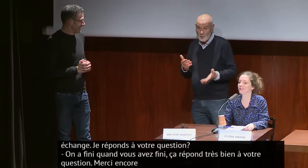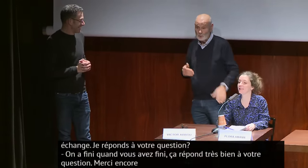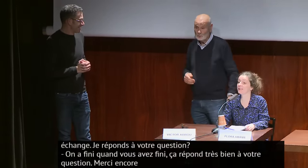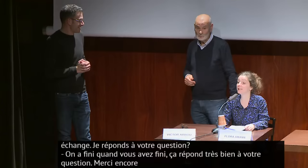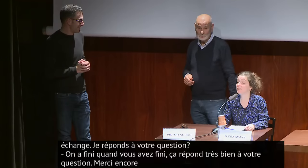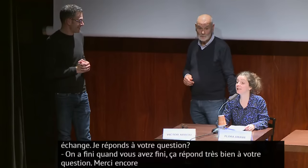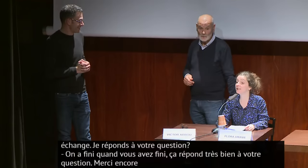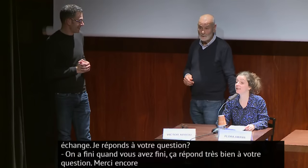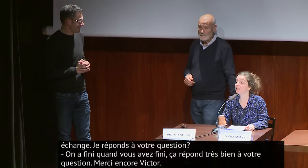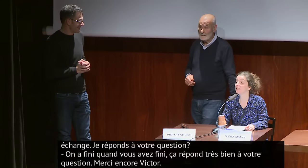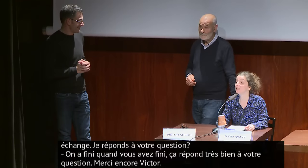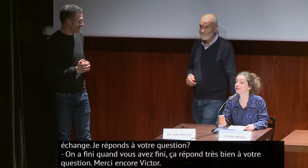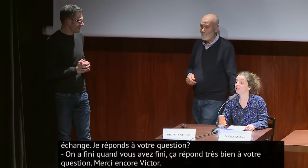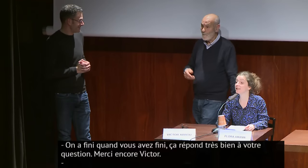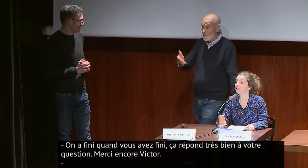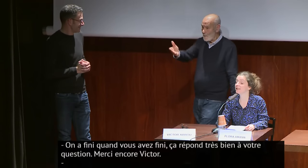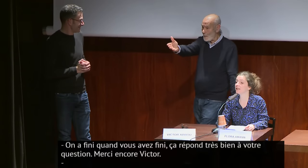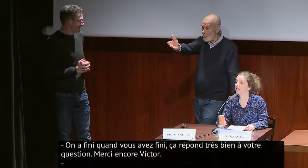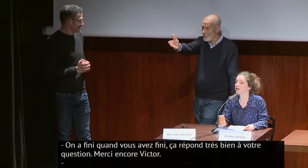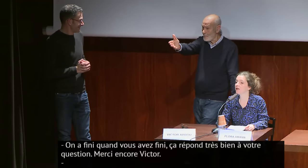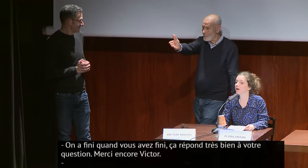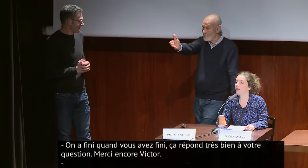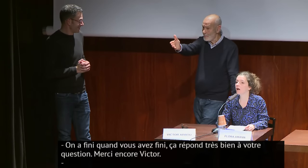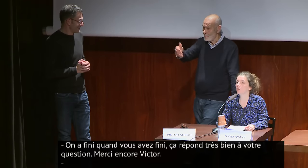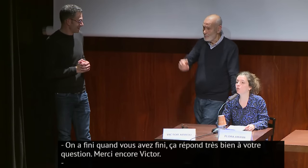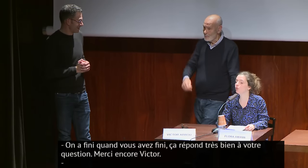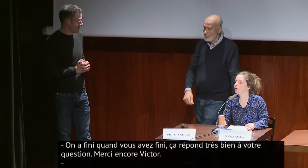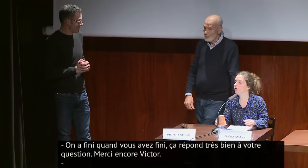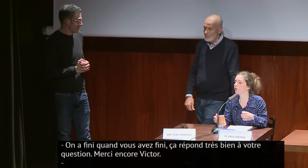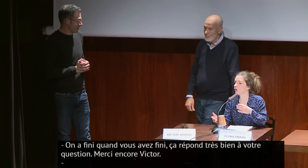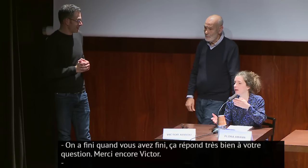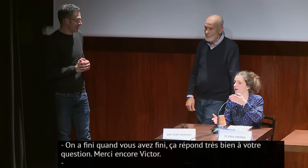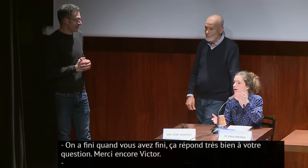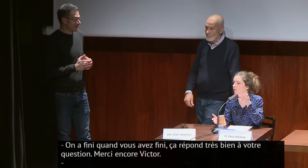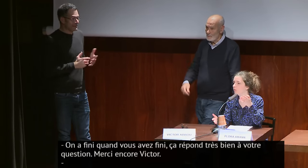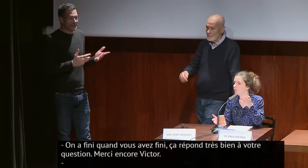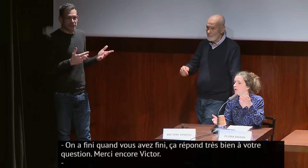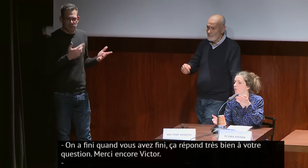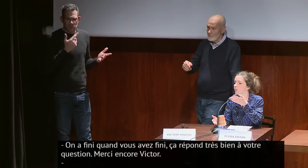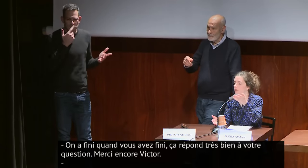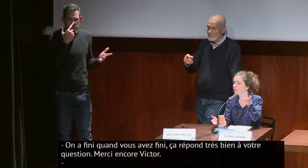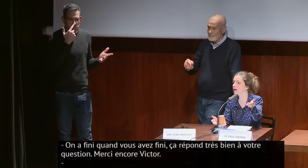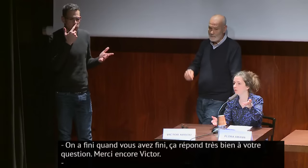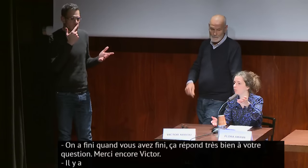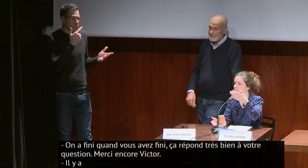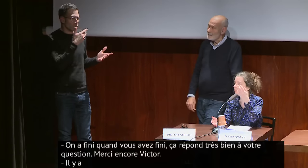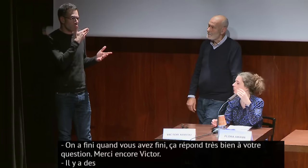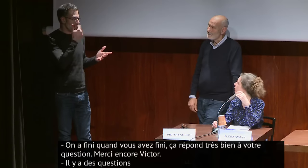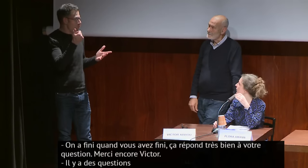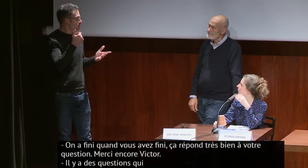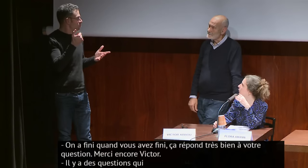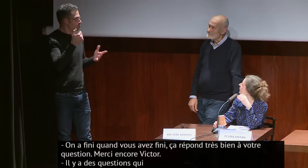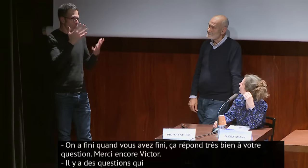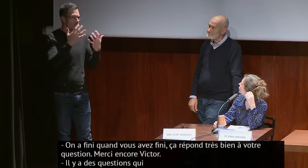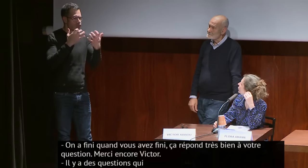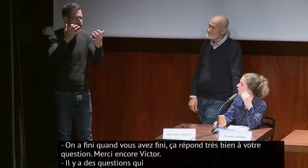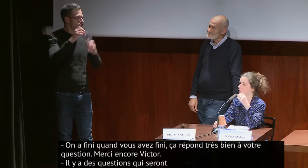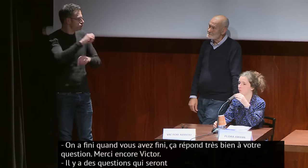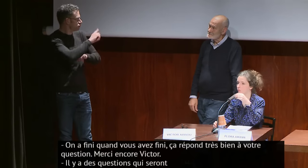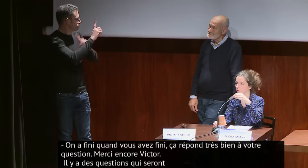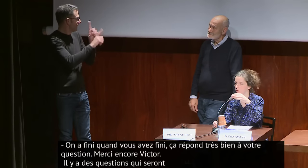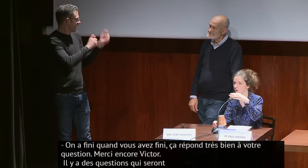Parce que je peux développer si vous Alors, souhaitez. Il y a des questions qui seront peut-être l'occasion... de développer